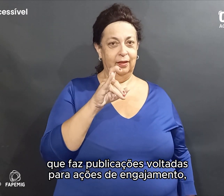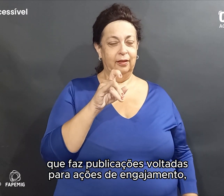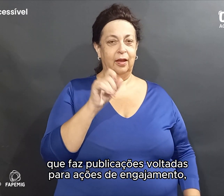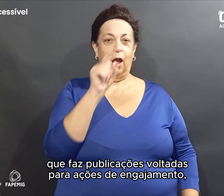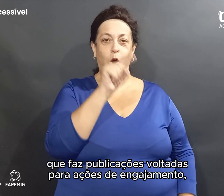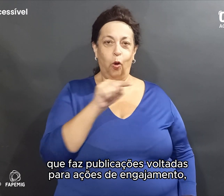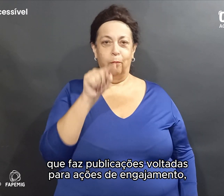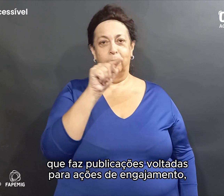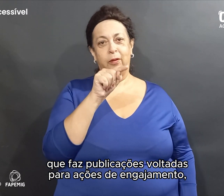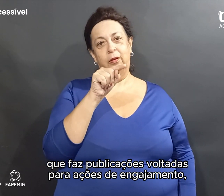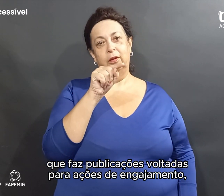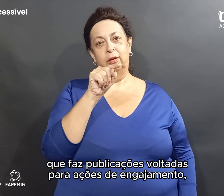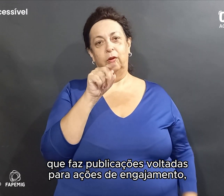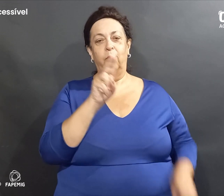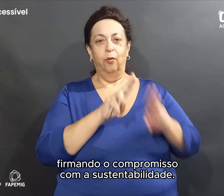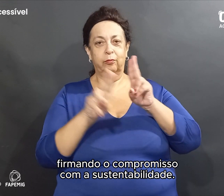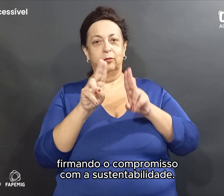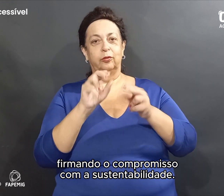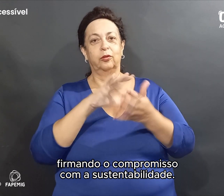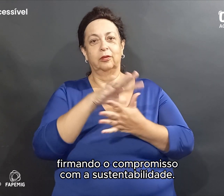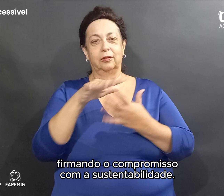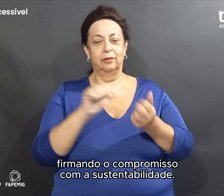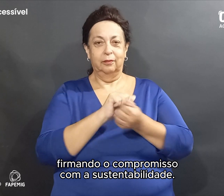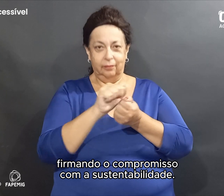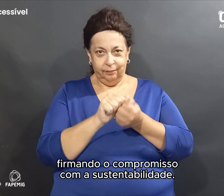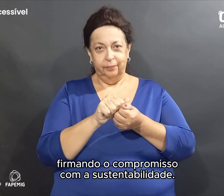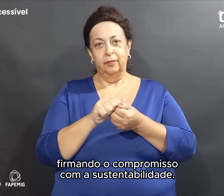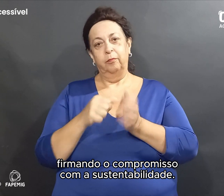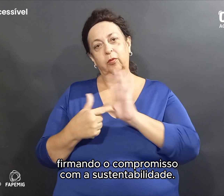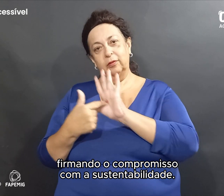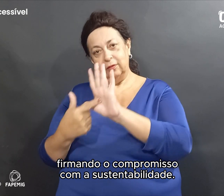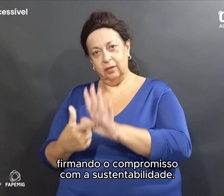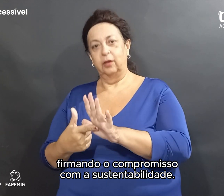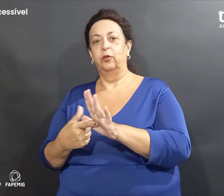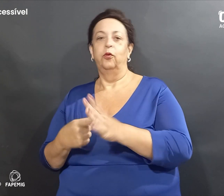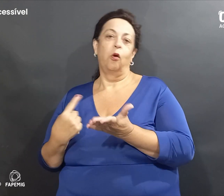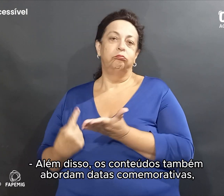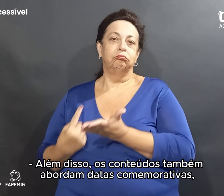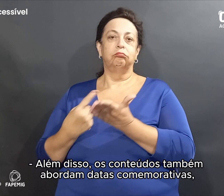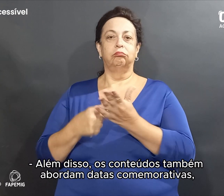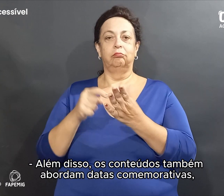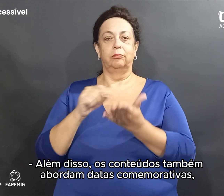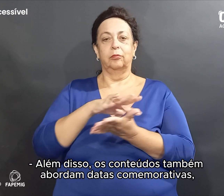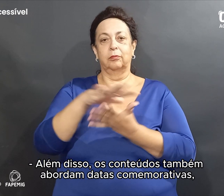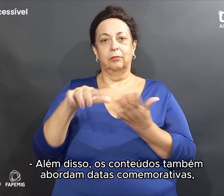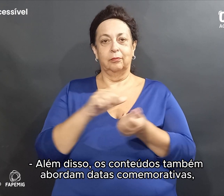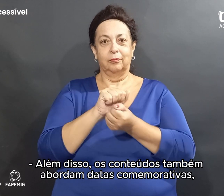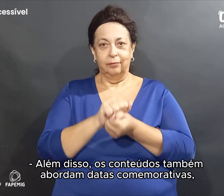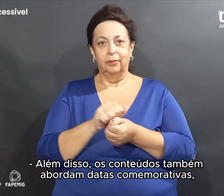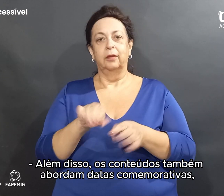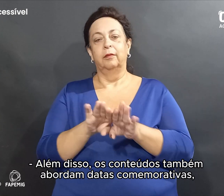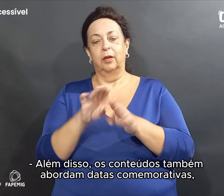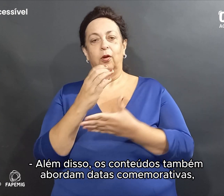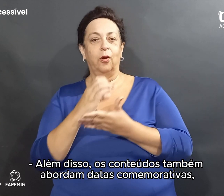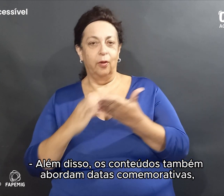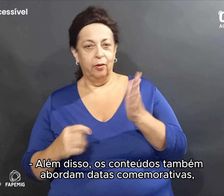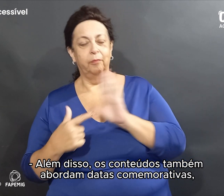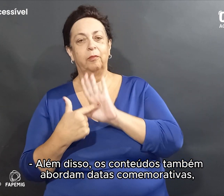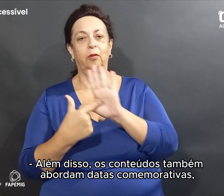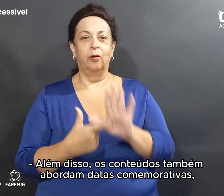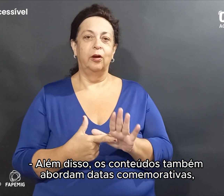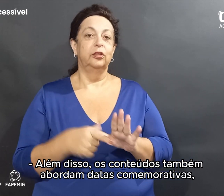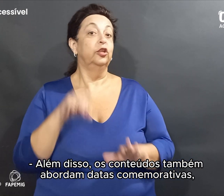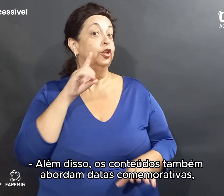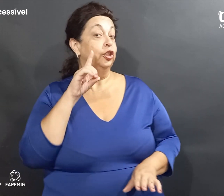publicações voltadas para ações de engajamento, firmando o compromisso com a sustentabilidade. Além disso, os conteúdos também abordam